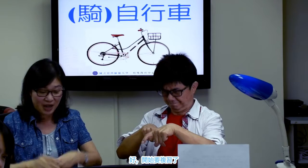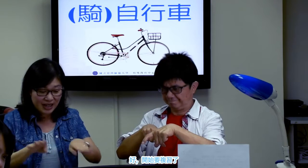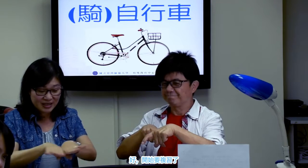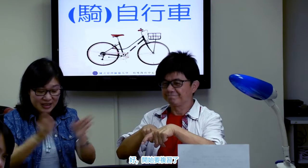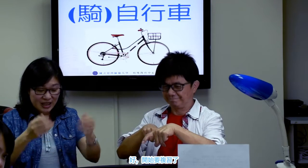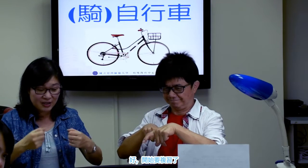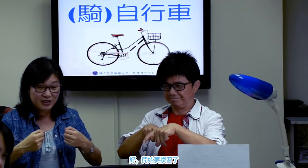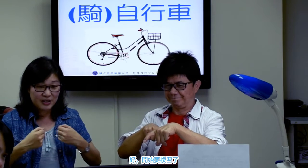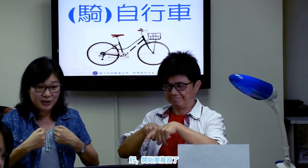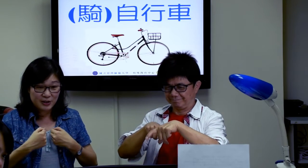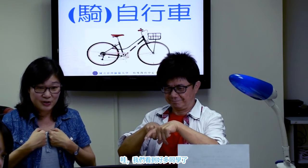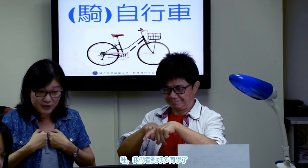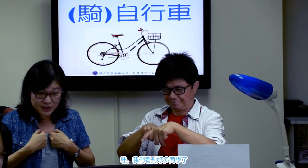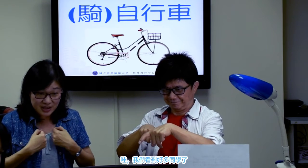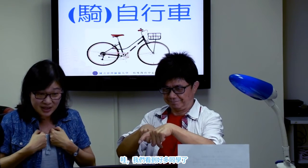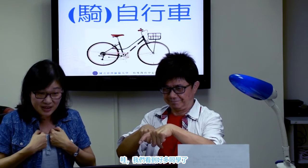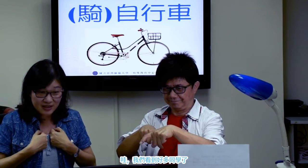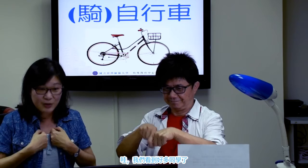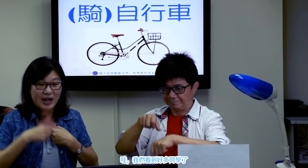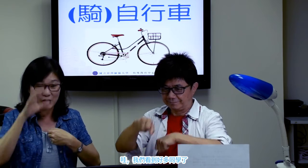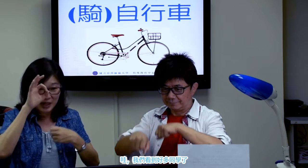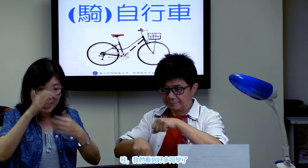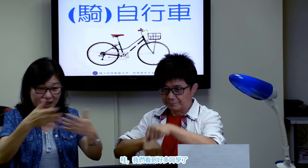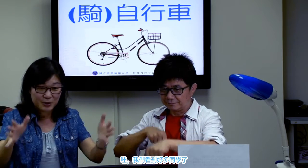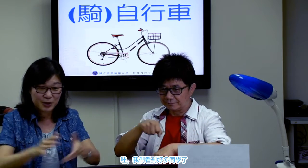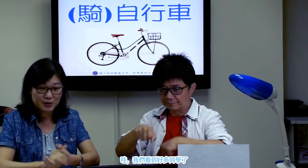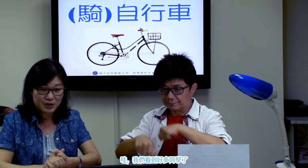开始要复习喽！哇，我们看到好多同学了。